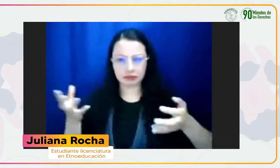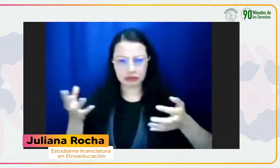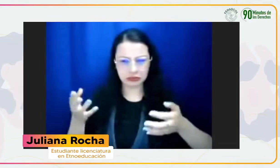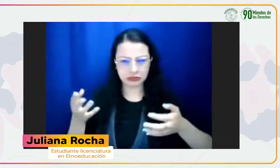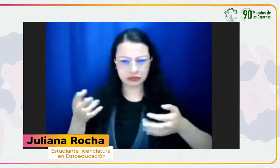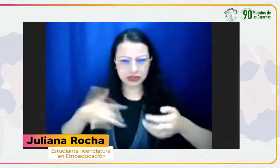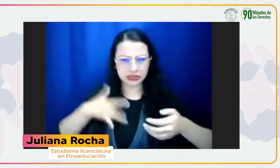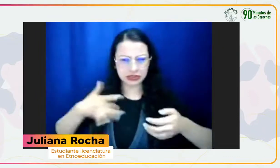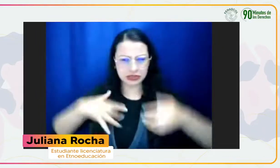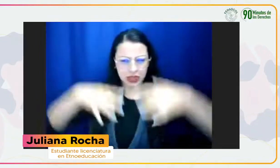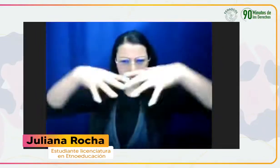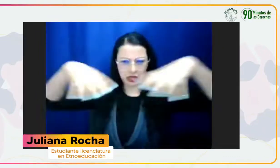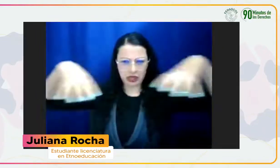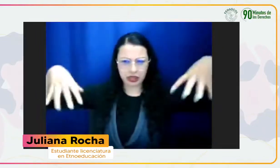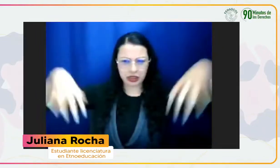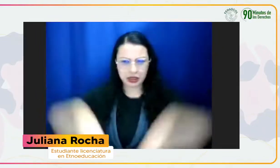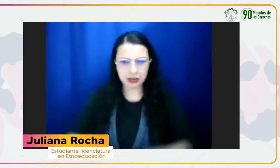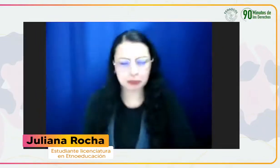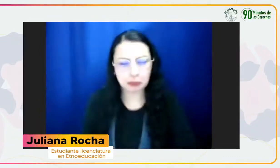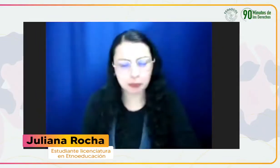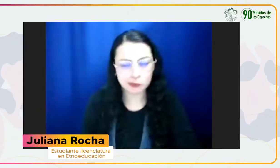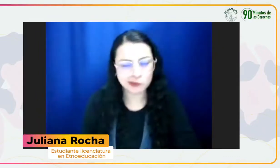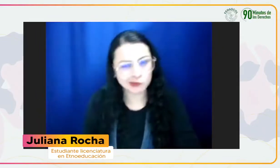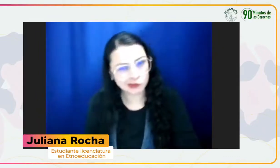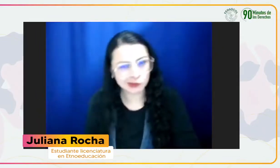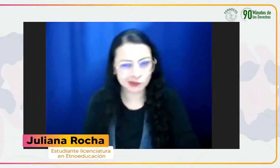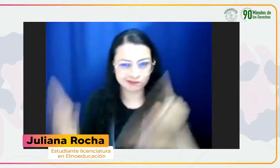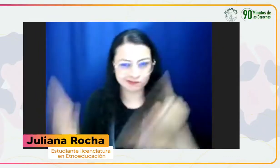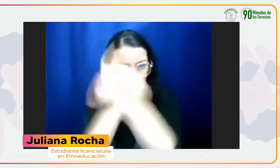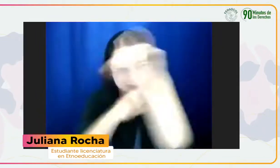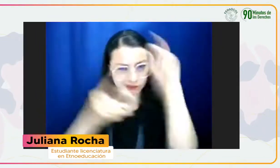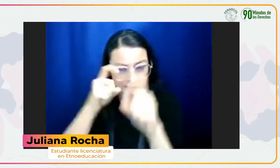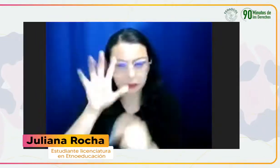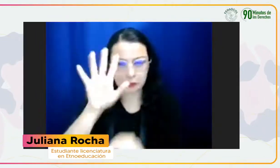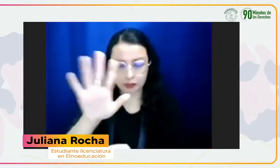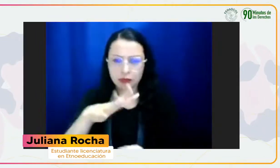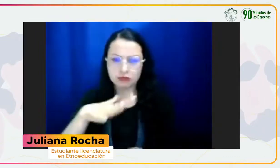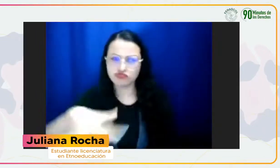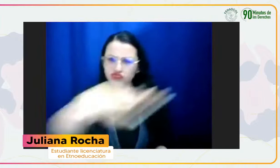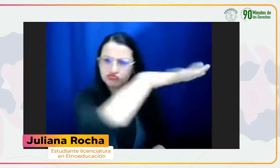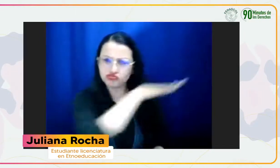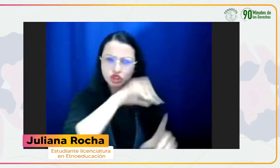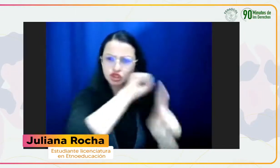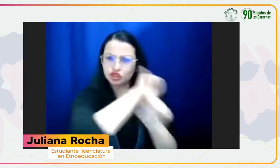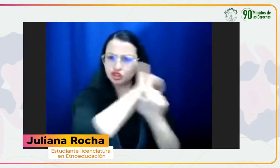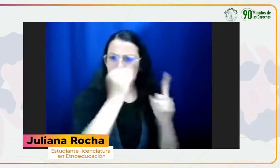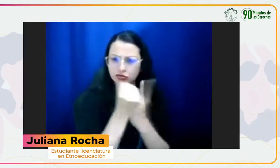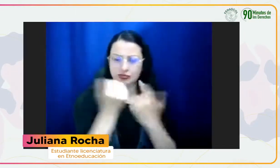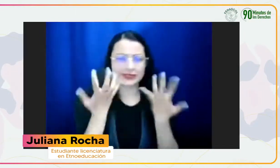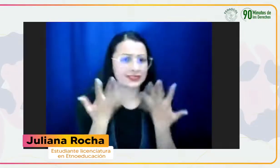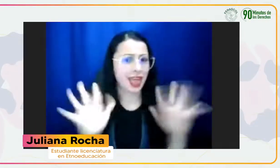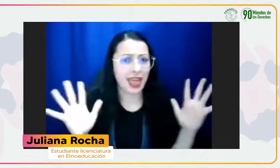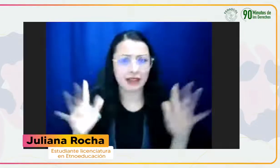son para determinados grupos de personas y nos dividen de esta manera. Es algo de pensar, para